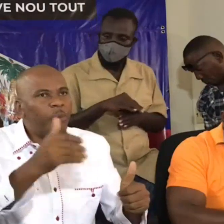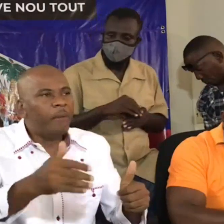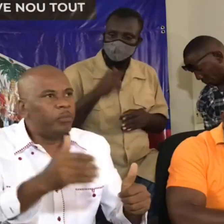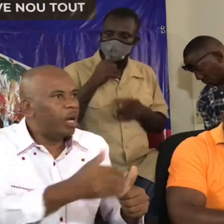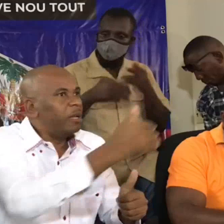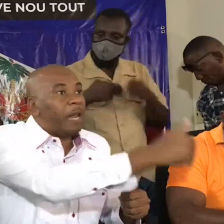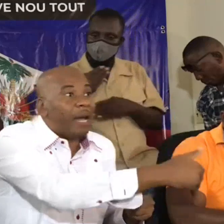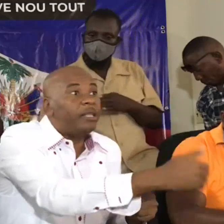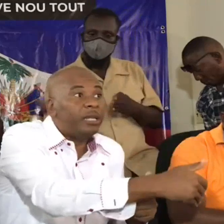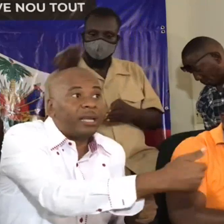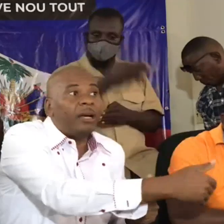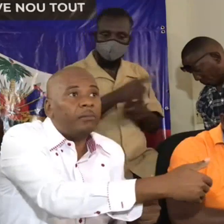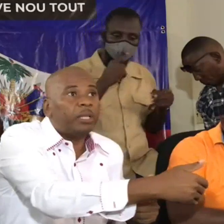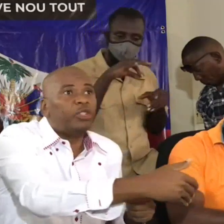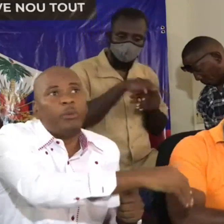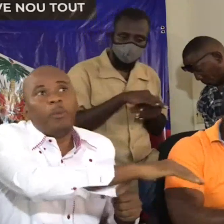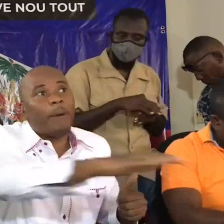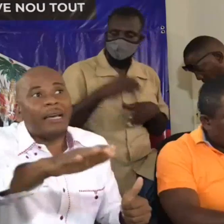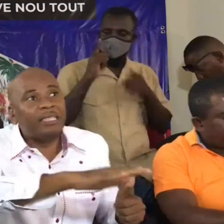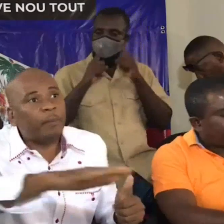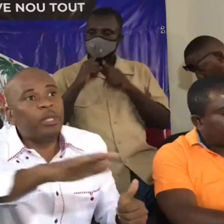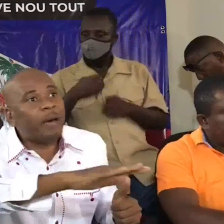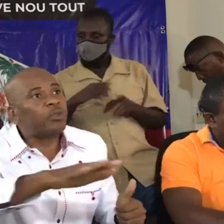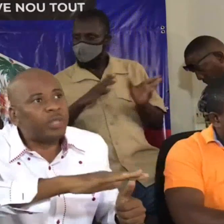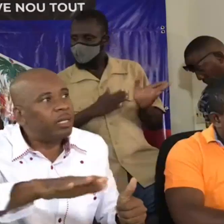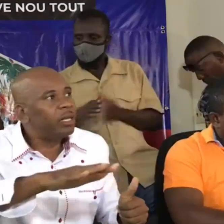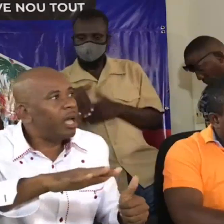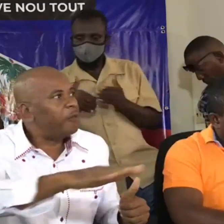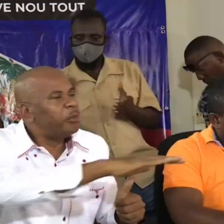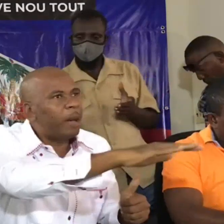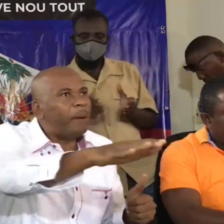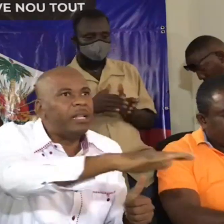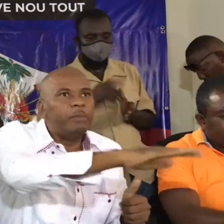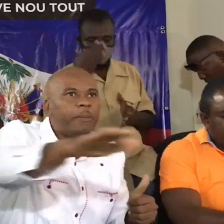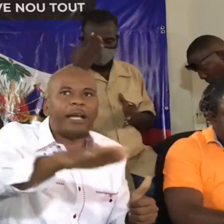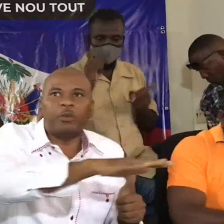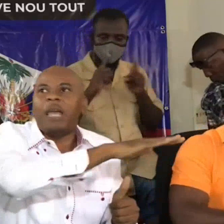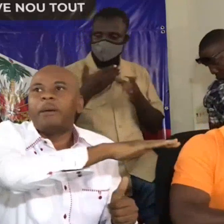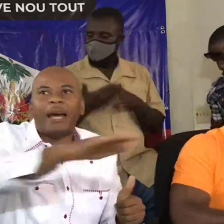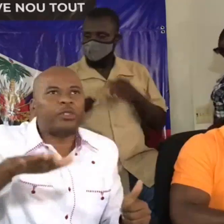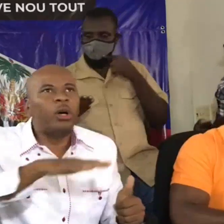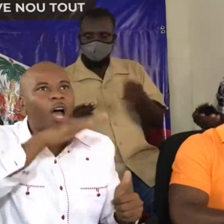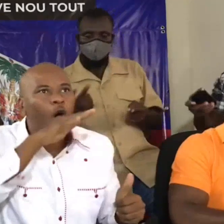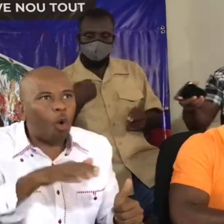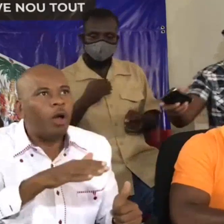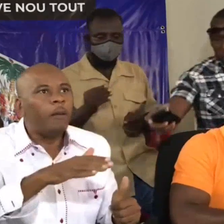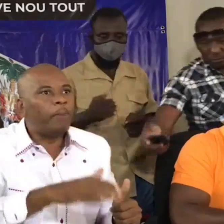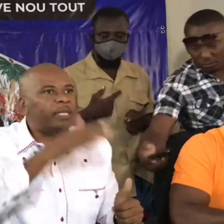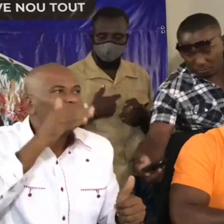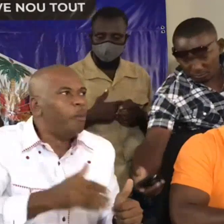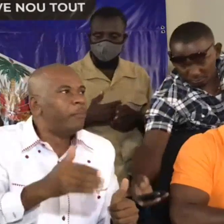veut dire nous-mêmes, André ne parle pas de ça, parce que nous-mêmes nous préparons déjà pour le départ de Jovenel. Après, nous avons parlé de préparation, pas de préparation.